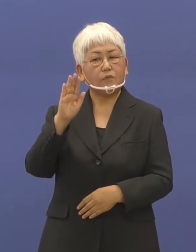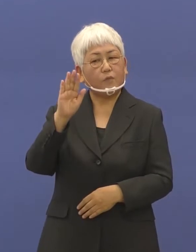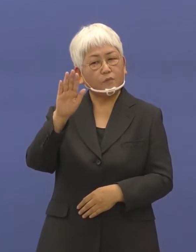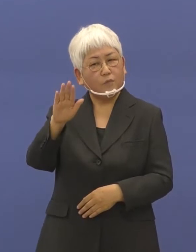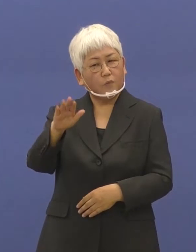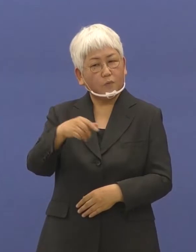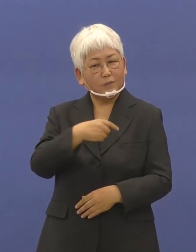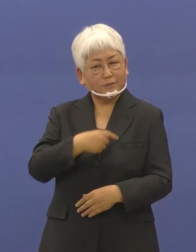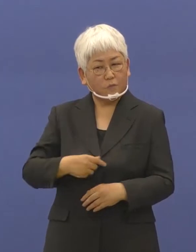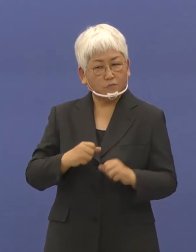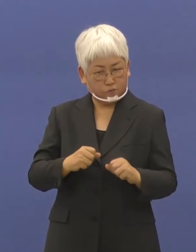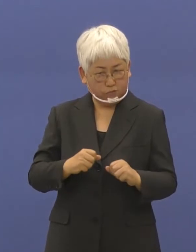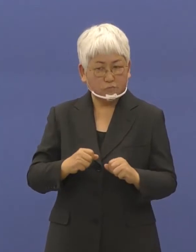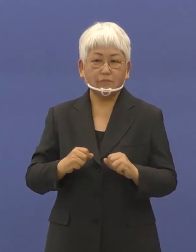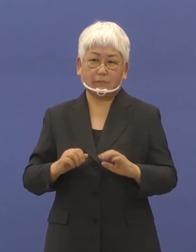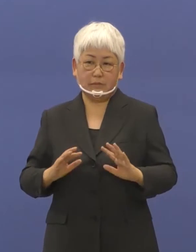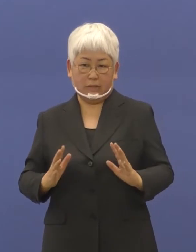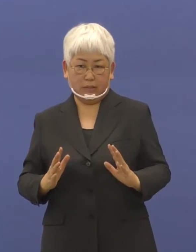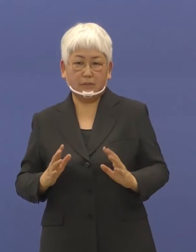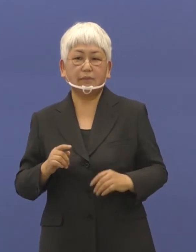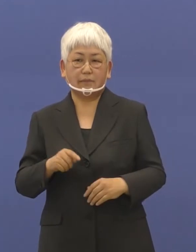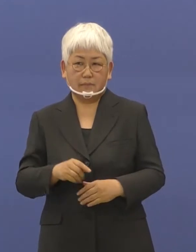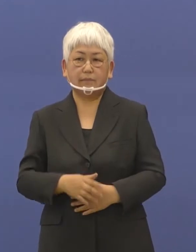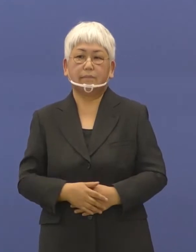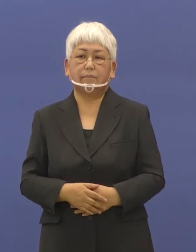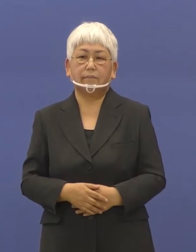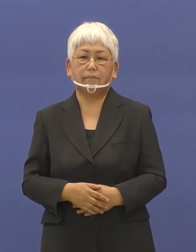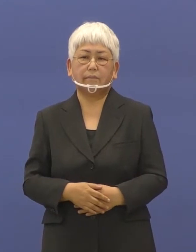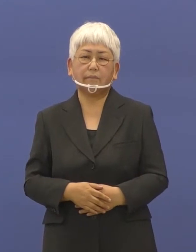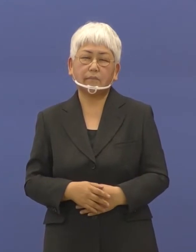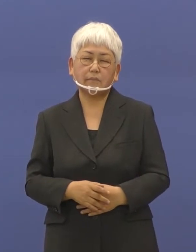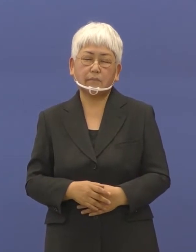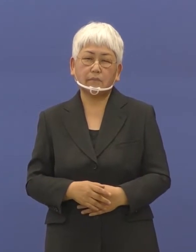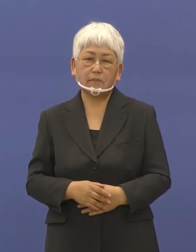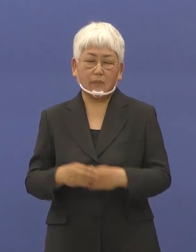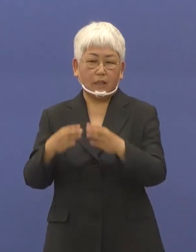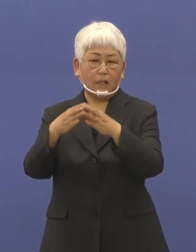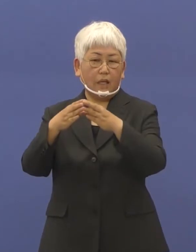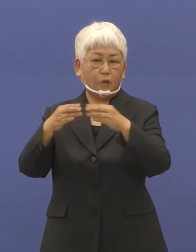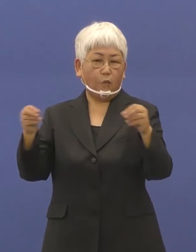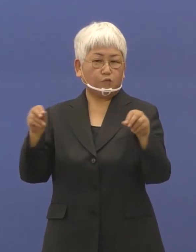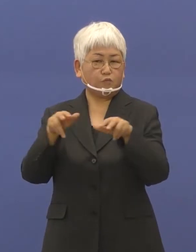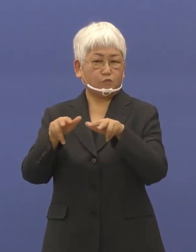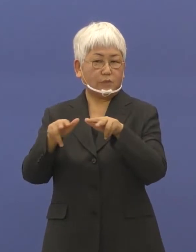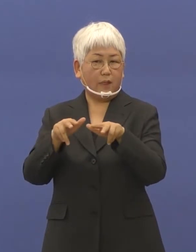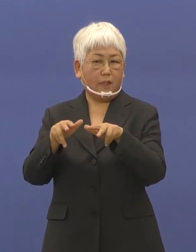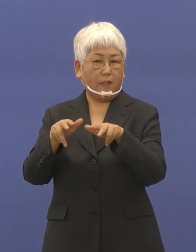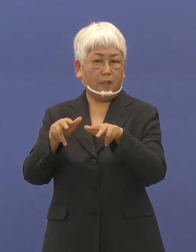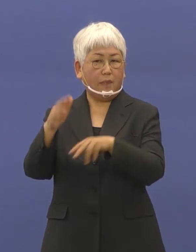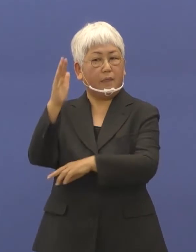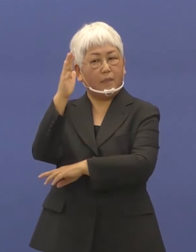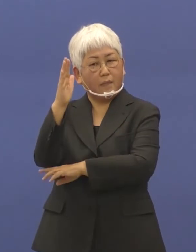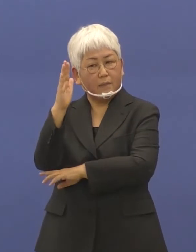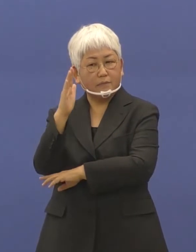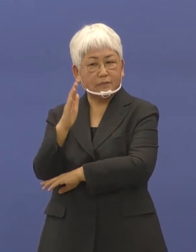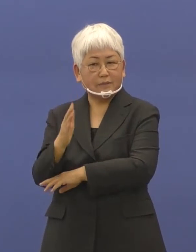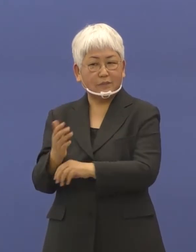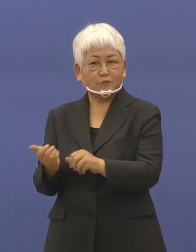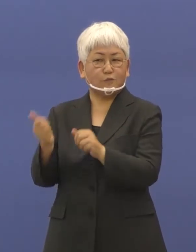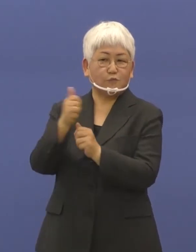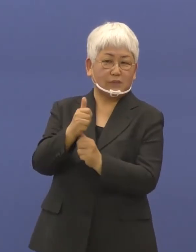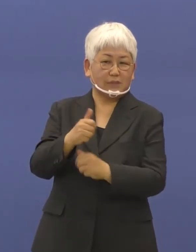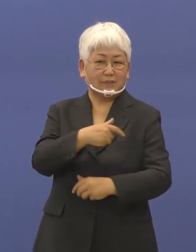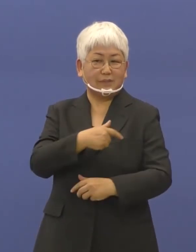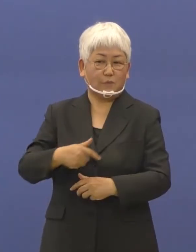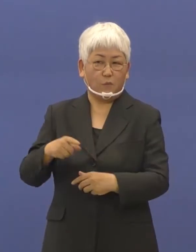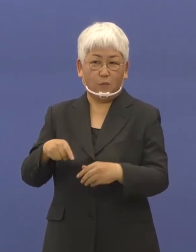というところで、その国政復帰ということも考えていらっしゃるのでしょうか。 この